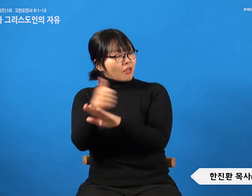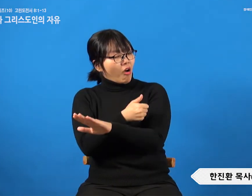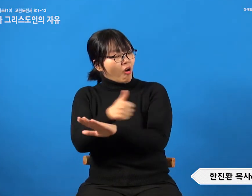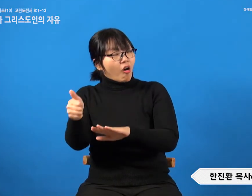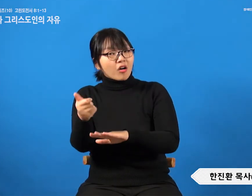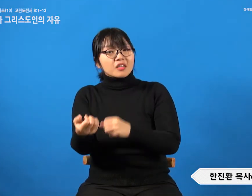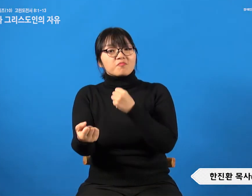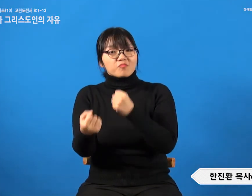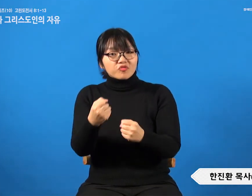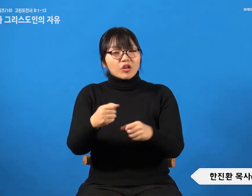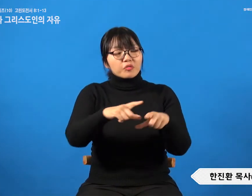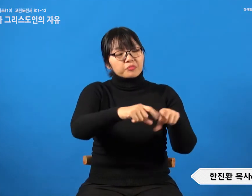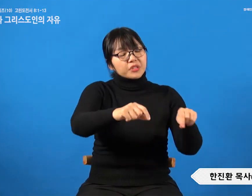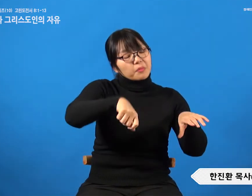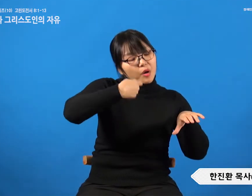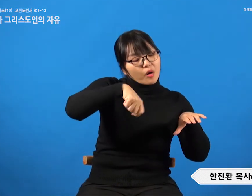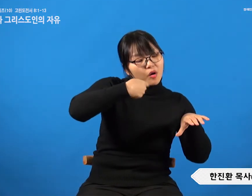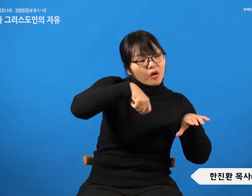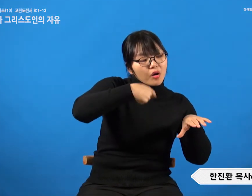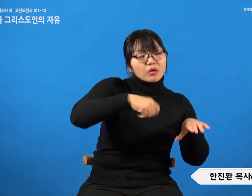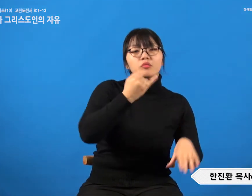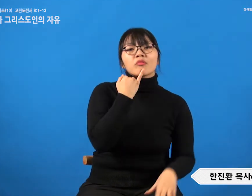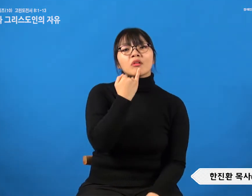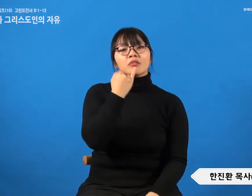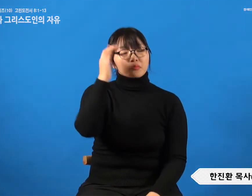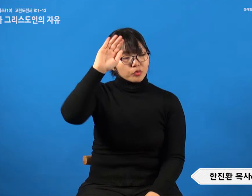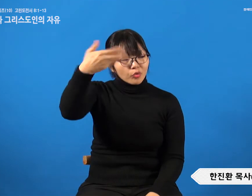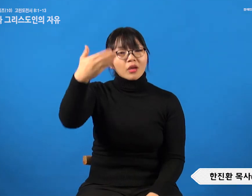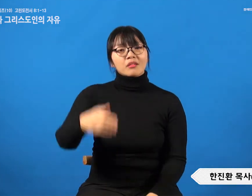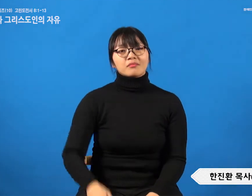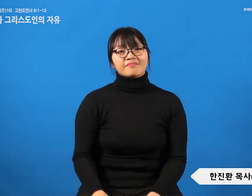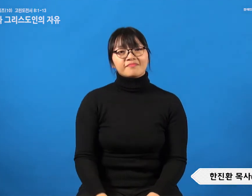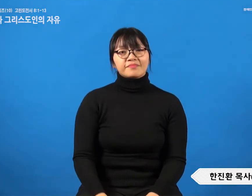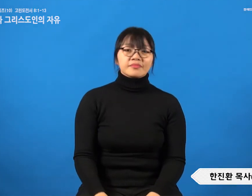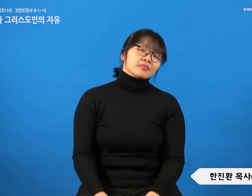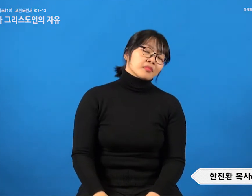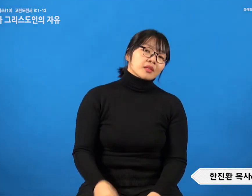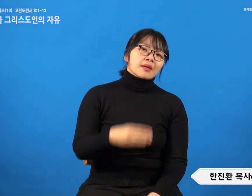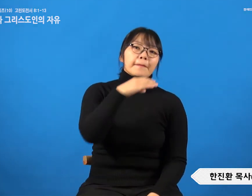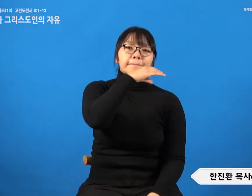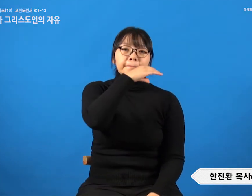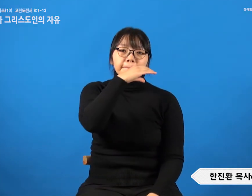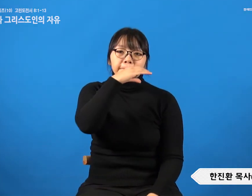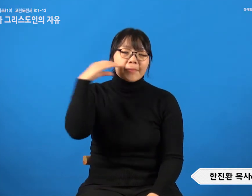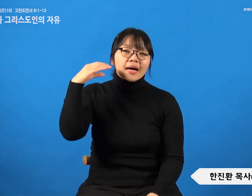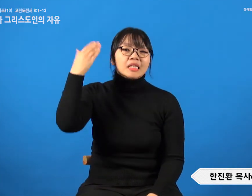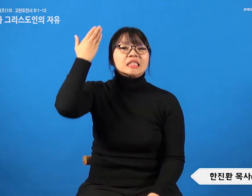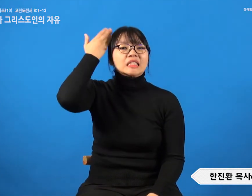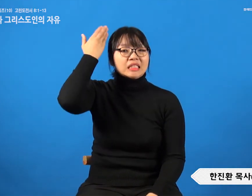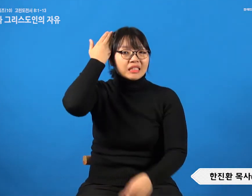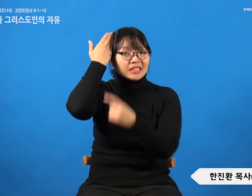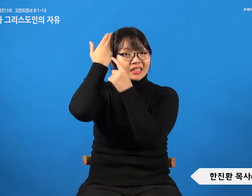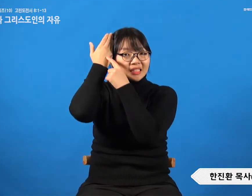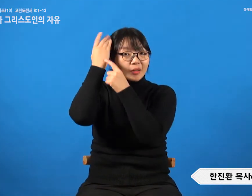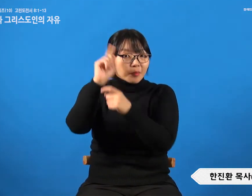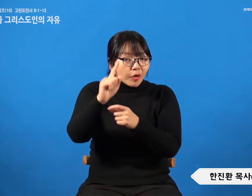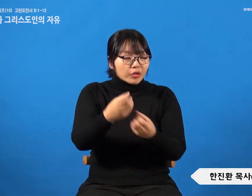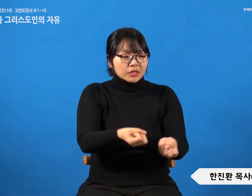됩니다. 하등 꺼림칙하게 생각할 필요가 없습니다. 바른 지식을 가지는 것이 중요합니다.